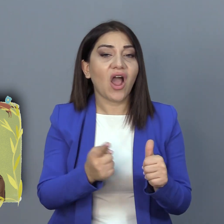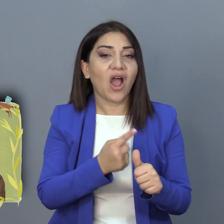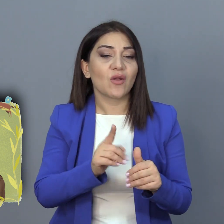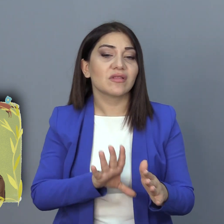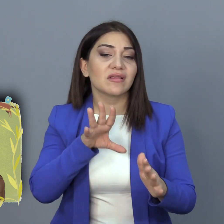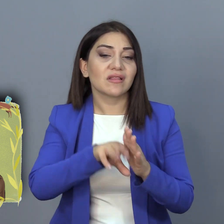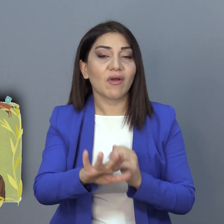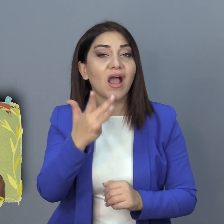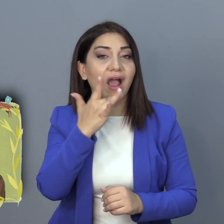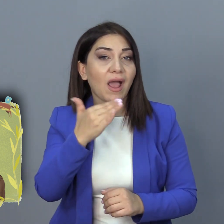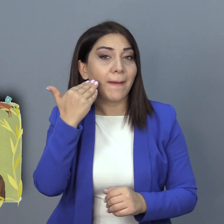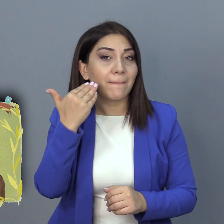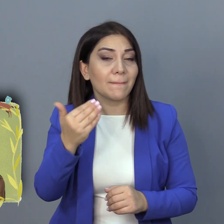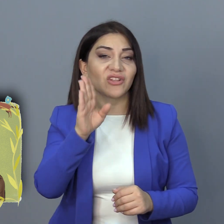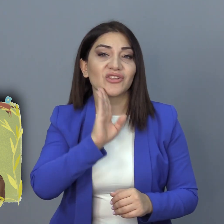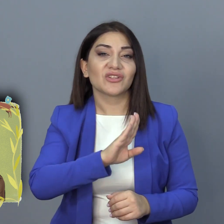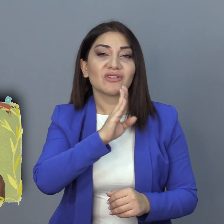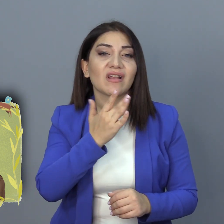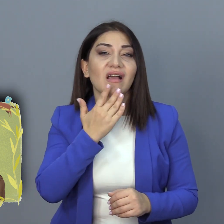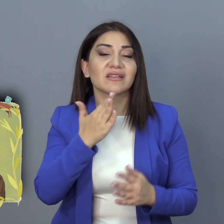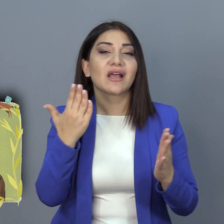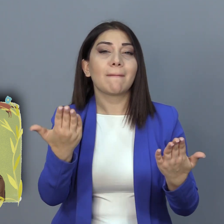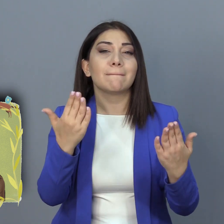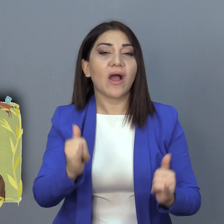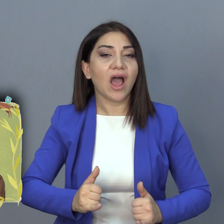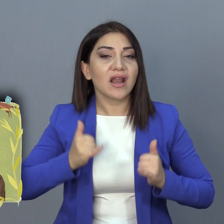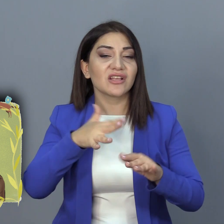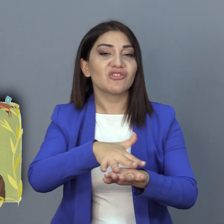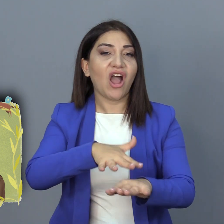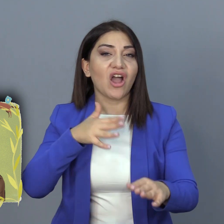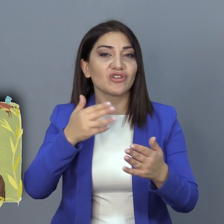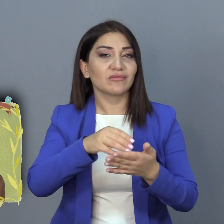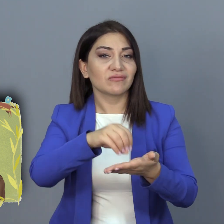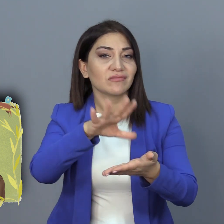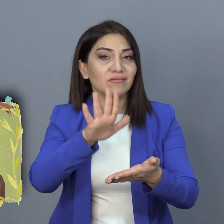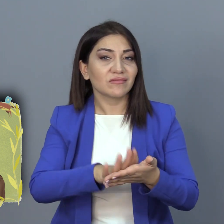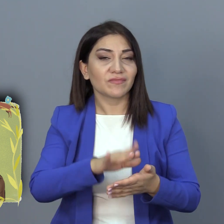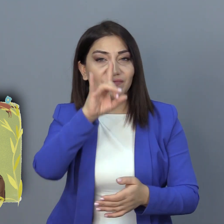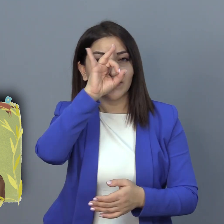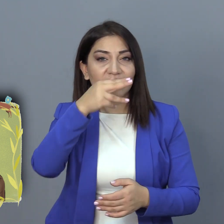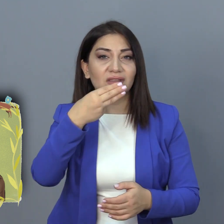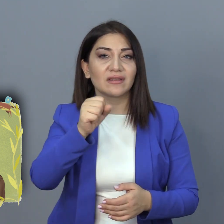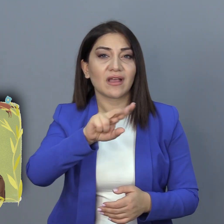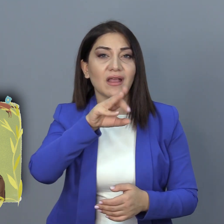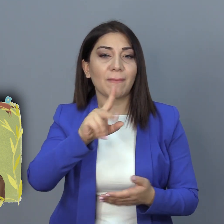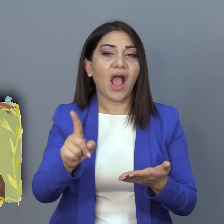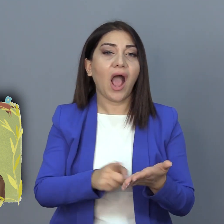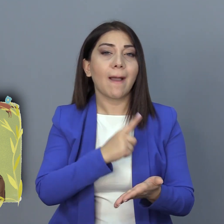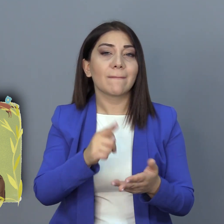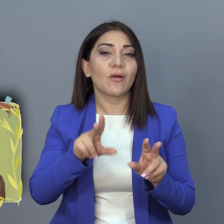ամերիկայի միացյալ նահնգների կանանց ազգային պարքի դահլիջում, նա հեղինակավոր թայմ ամսագրի պնդմամ աշխարի հարյուր ամենը